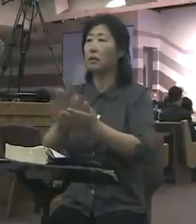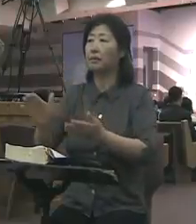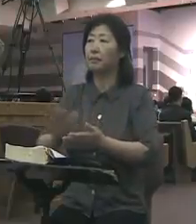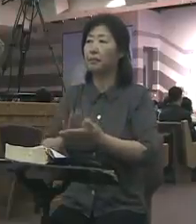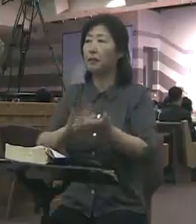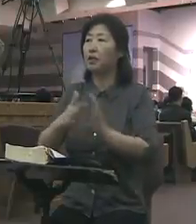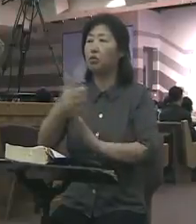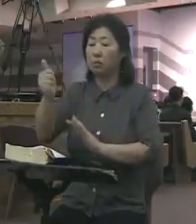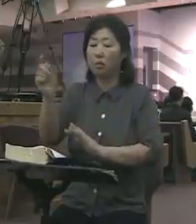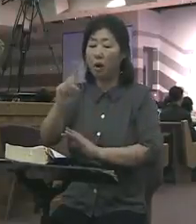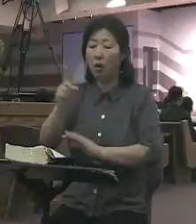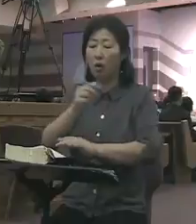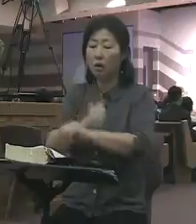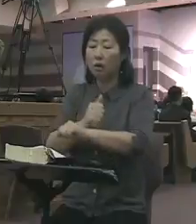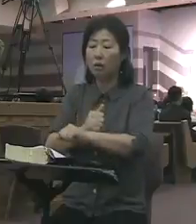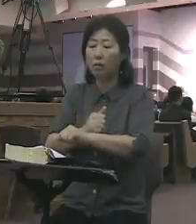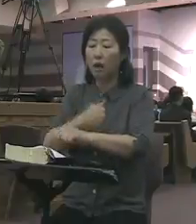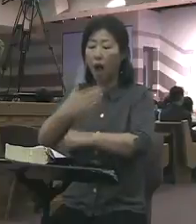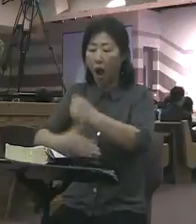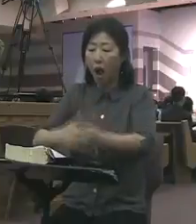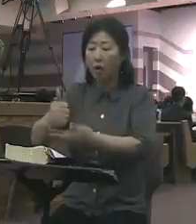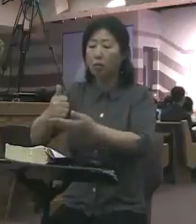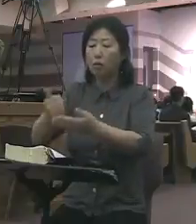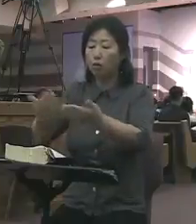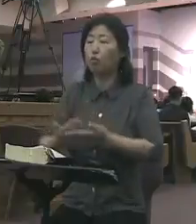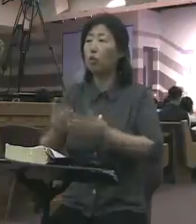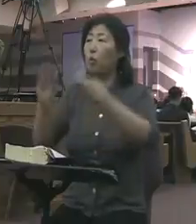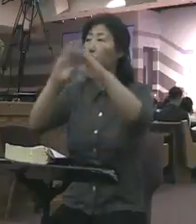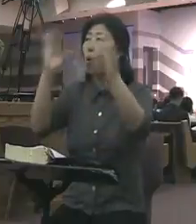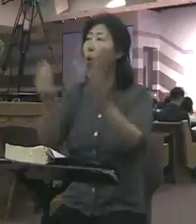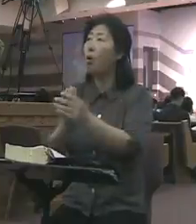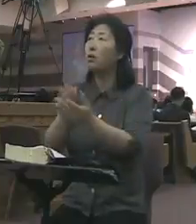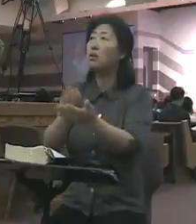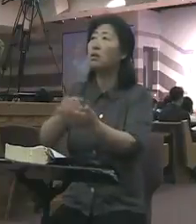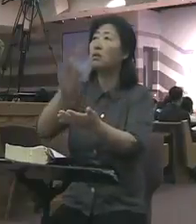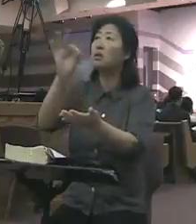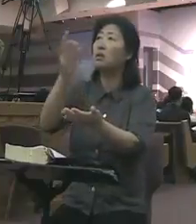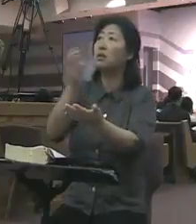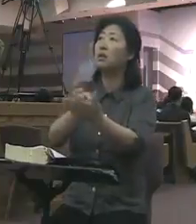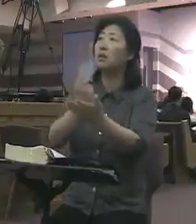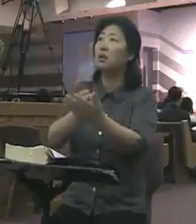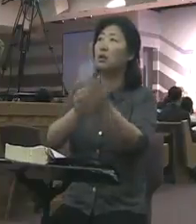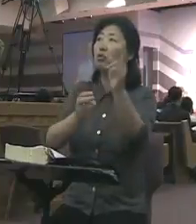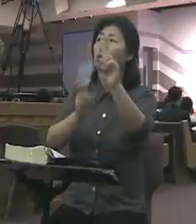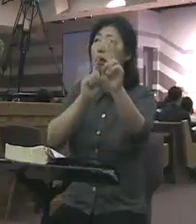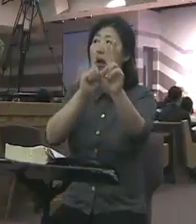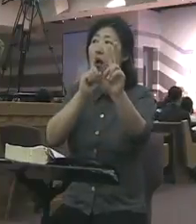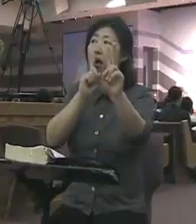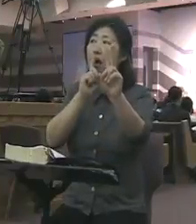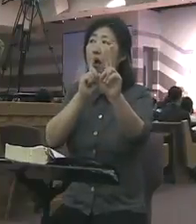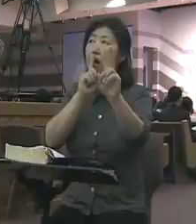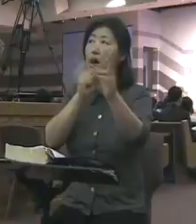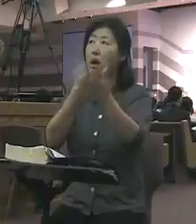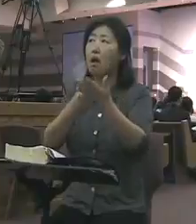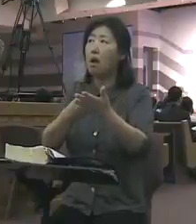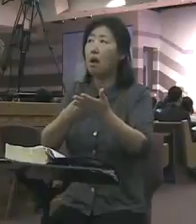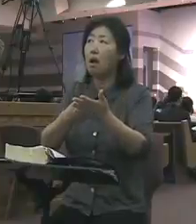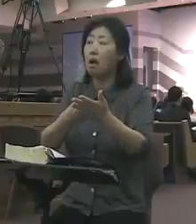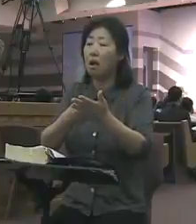예수님이 뭐라고 하시죠? 하나님이 주신 모든 계명을 예수님은 두 마디로 요약하십니다. 너의 하나님을 내 몸과